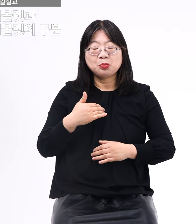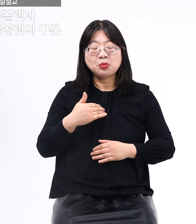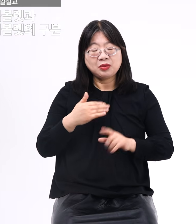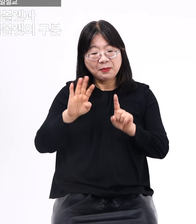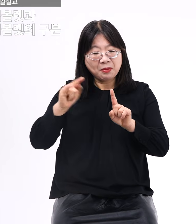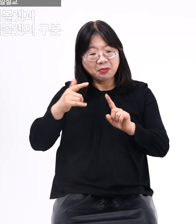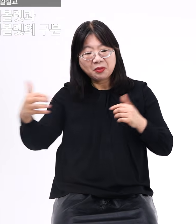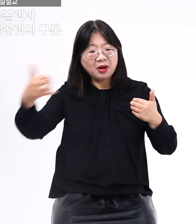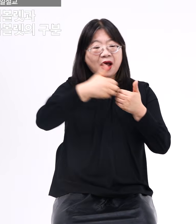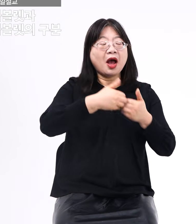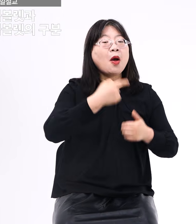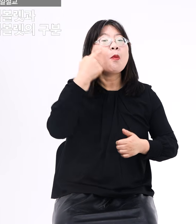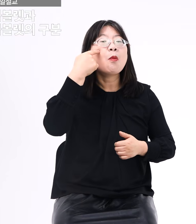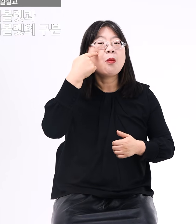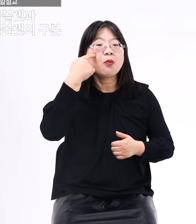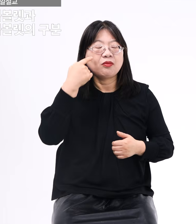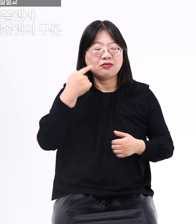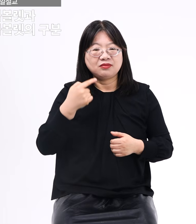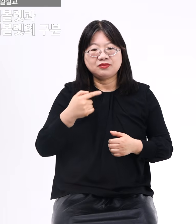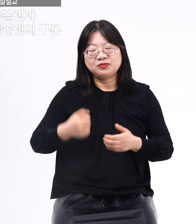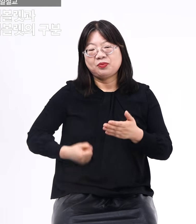붙어보자. 이렇게 된 거죠.